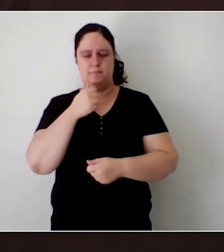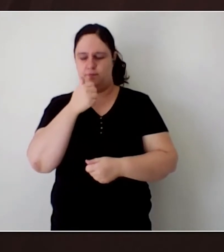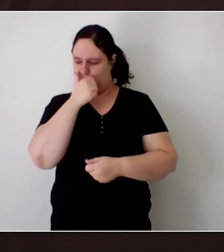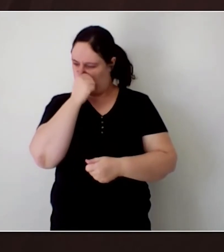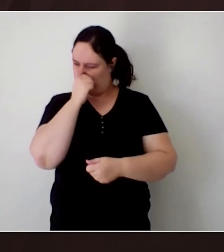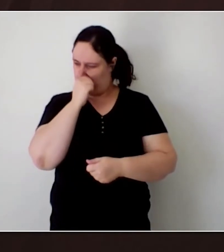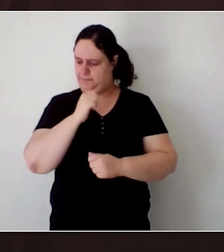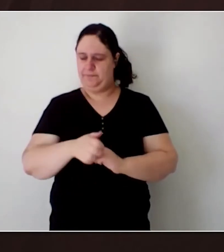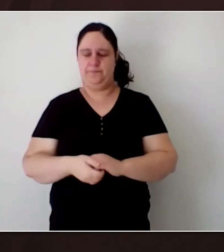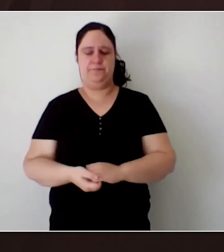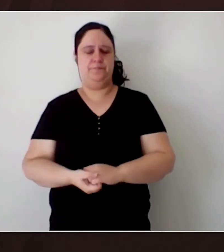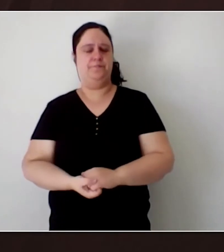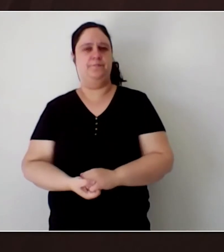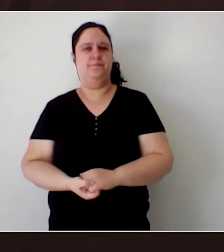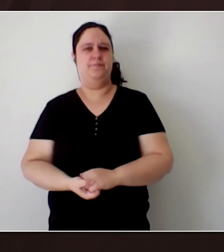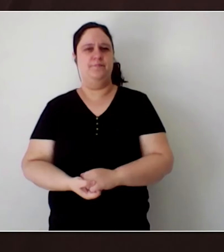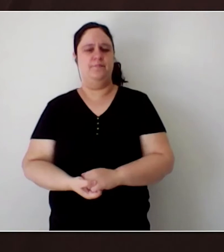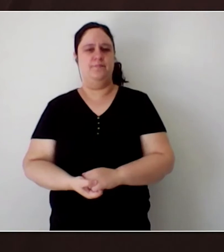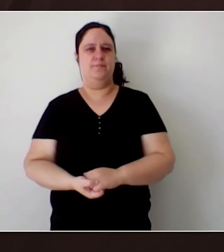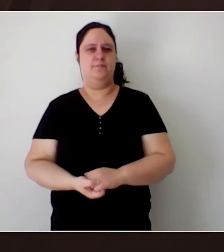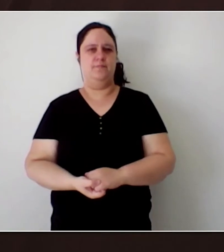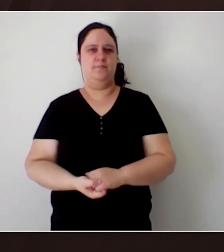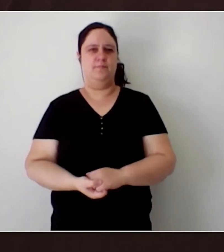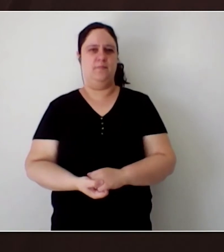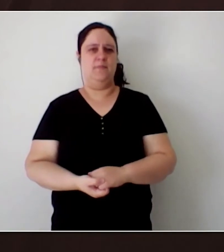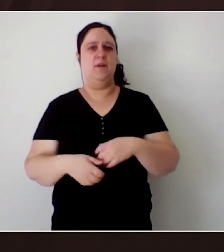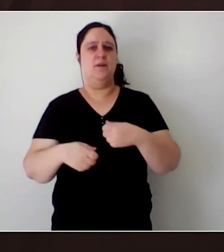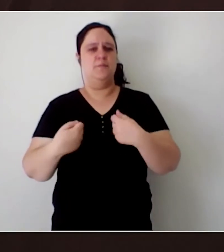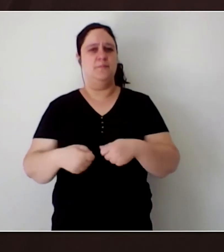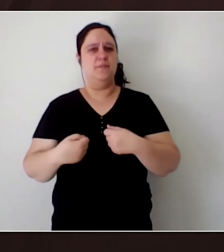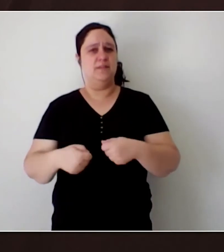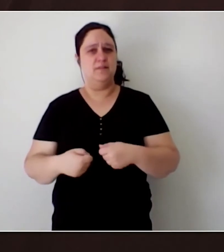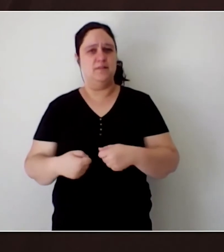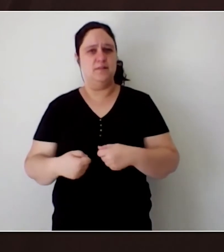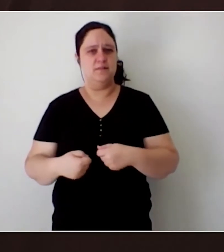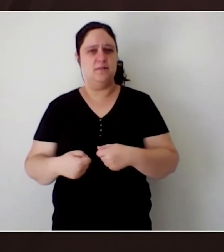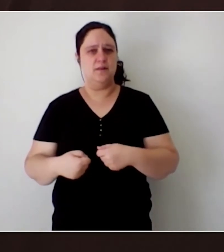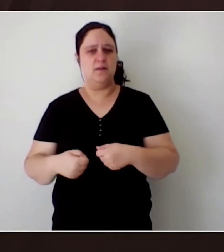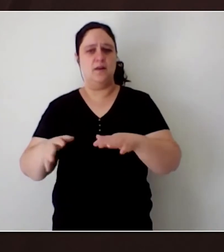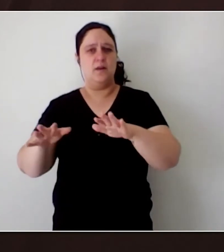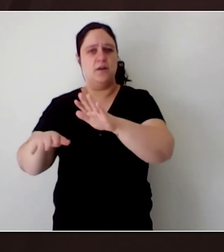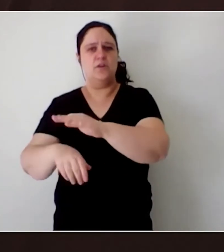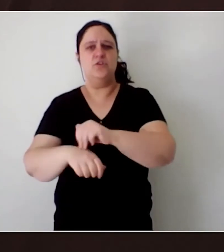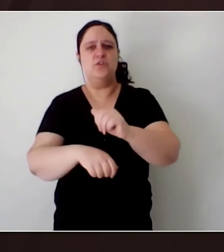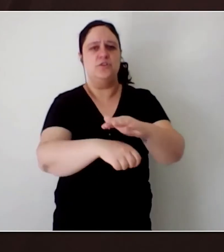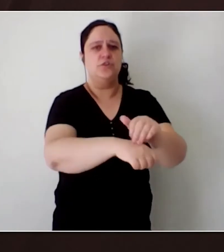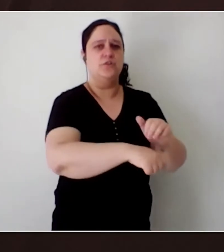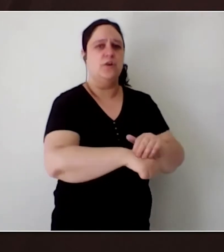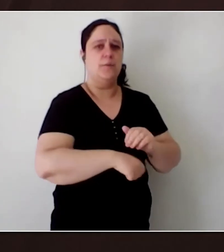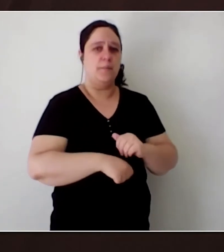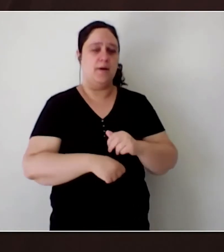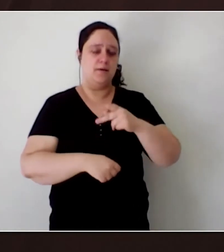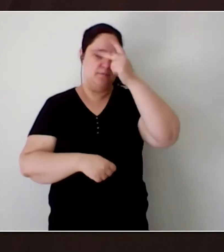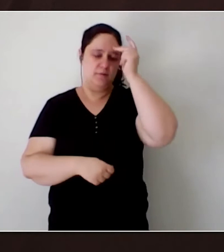irmãos, né, as igrejas, da palavra profética. Do que o Senhor está falando hoje.